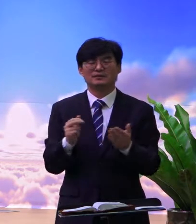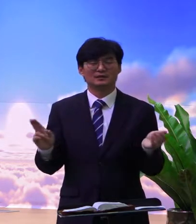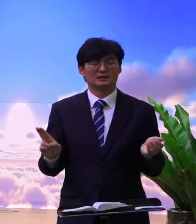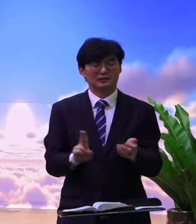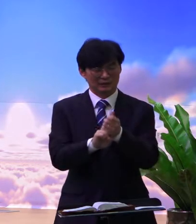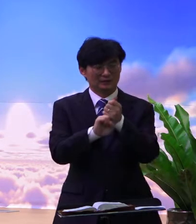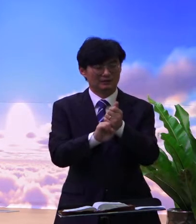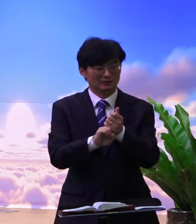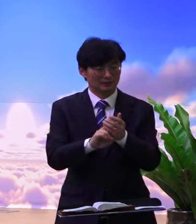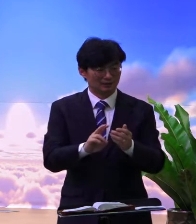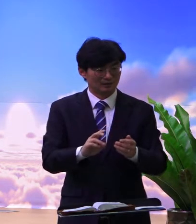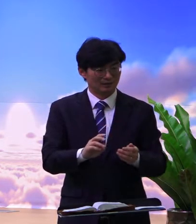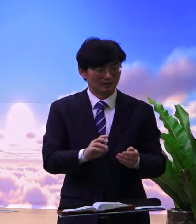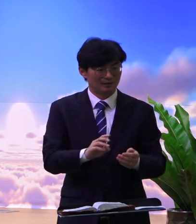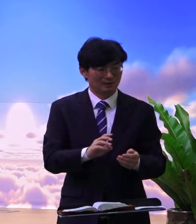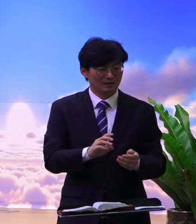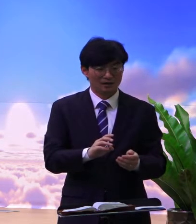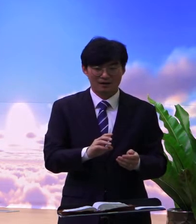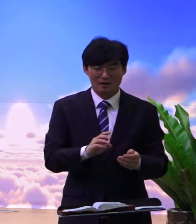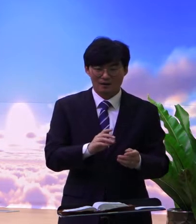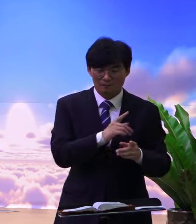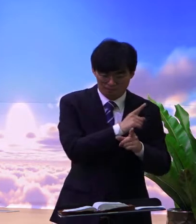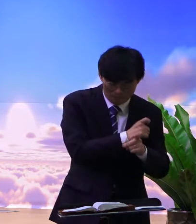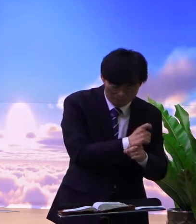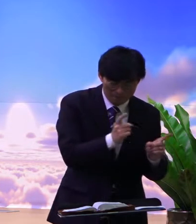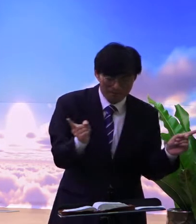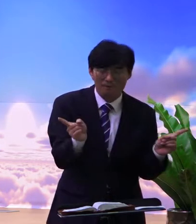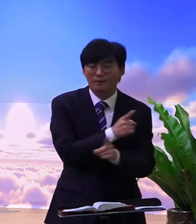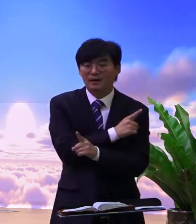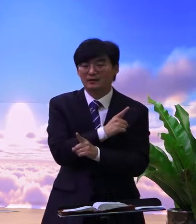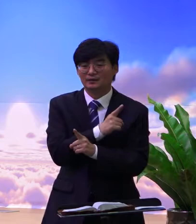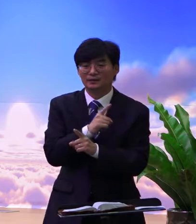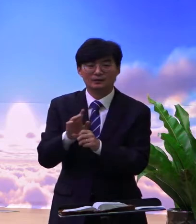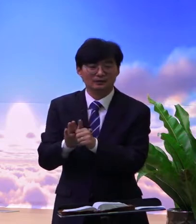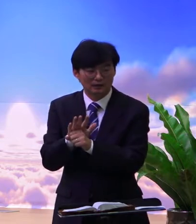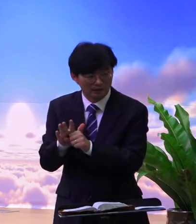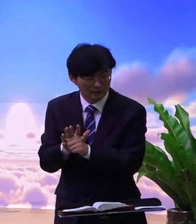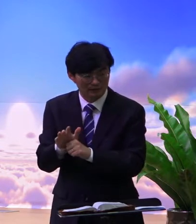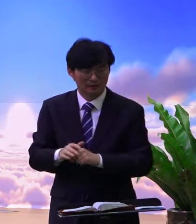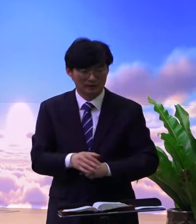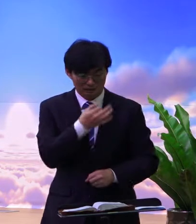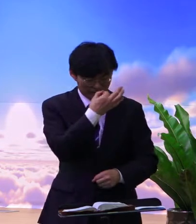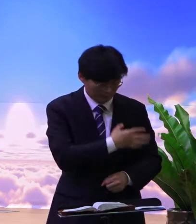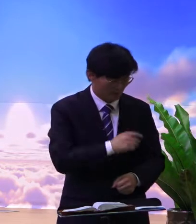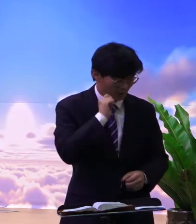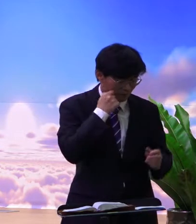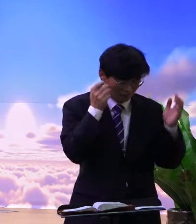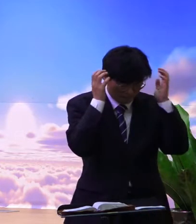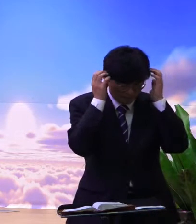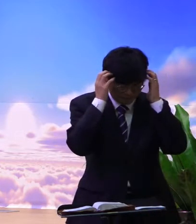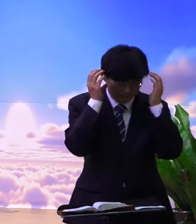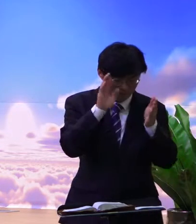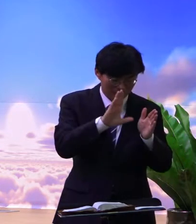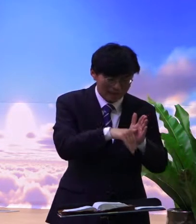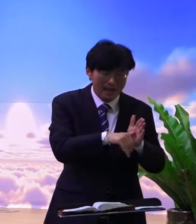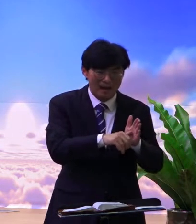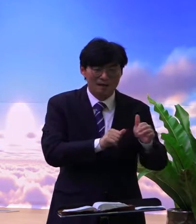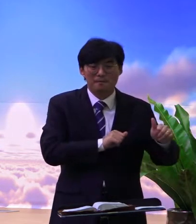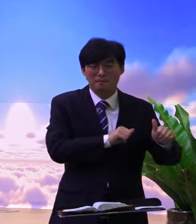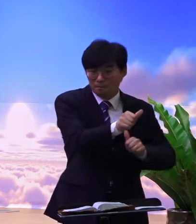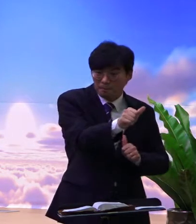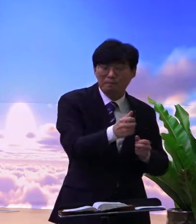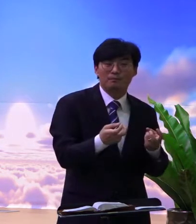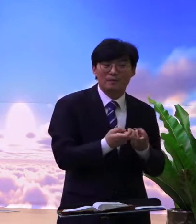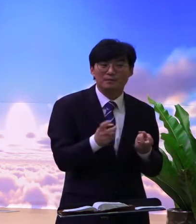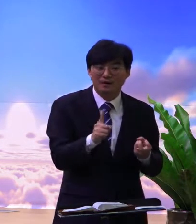여러분, 시련과 어려움을 만났을 때 이기는 길은 감사입니다. 우리는